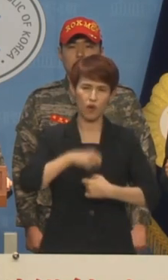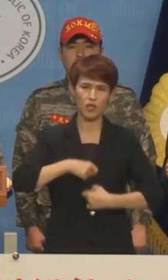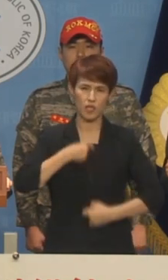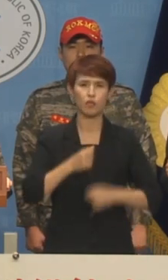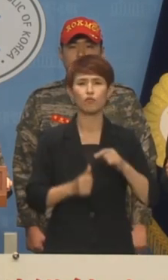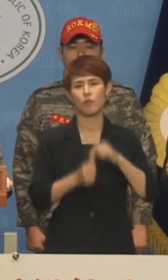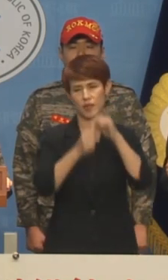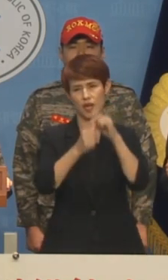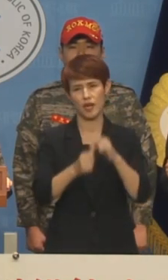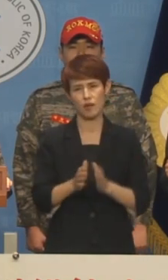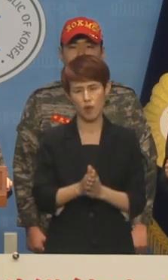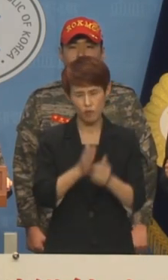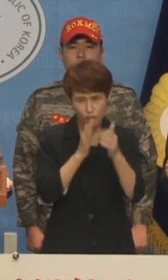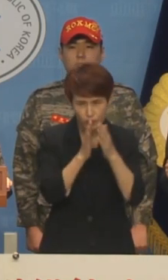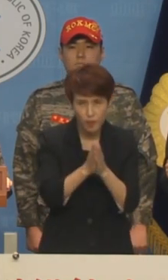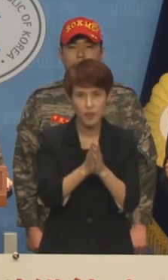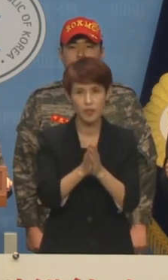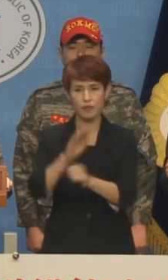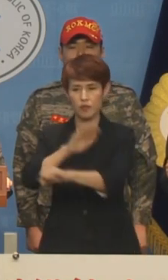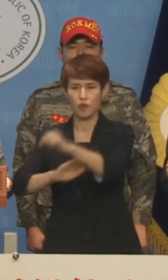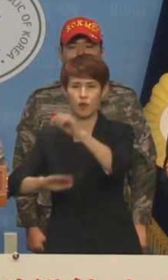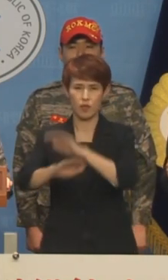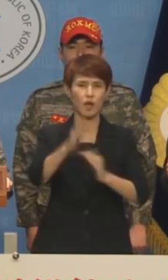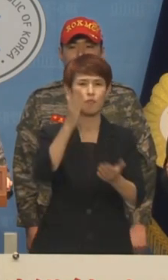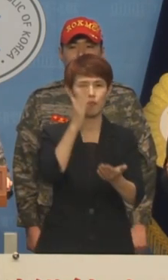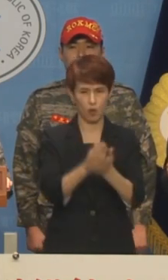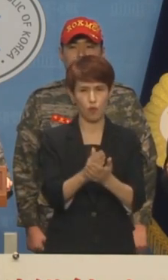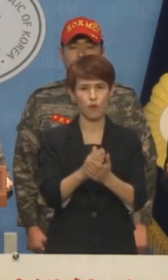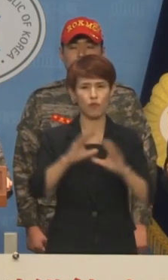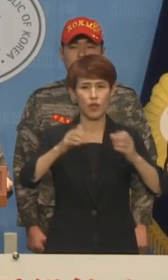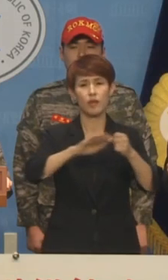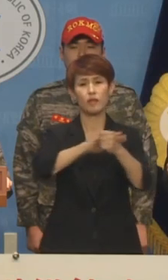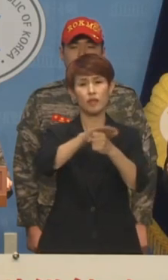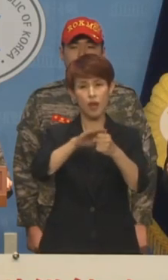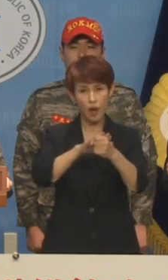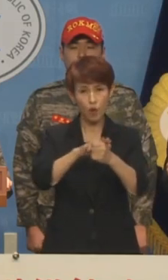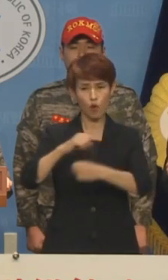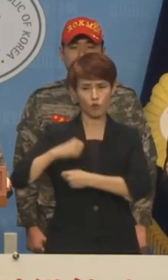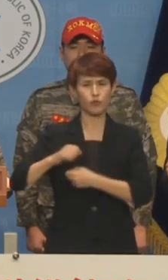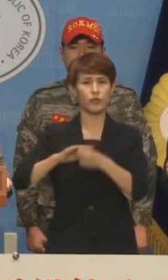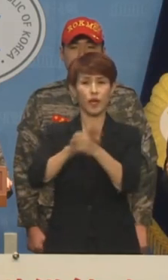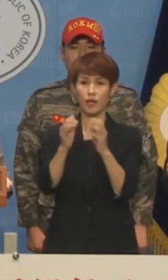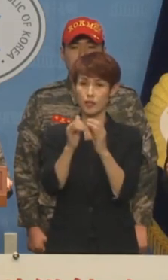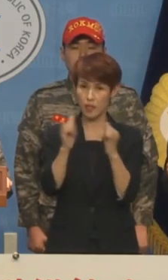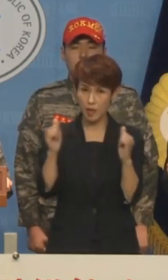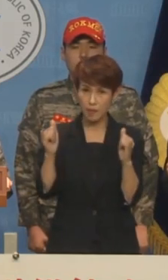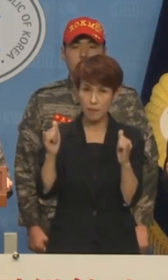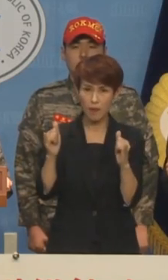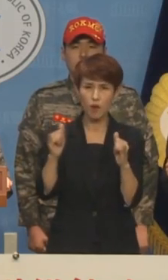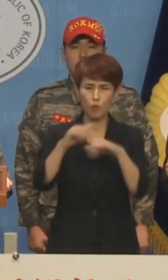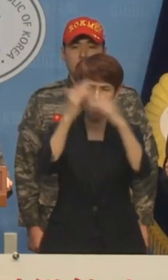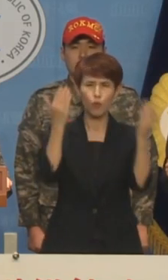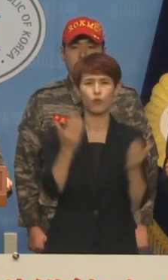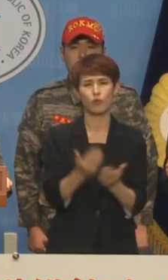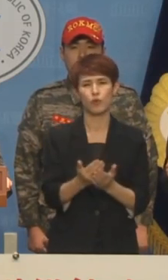부탁드립니다. 여야를 떠나 보수 진보를 떠나 나라를 사랑하고 우리 군을 사랑하는 사람이라면 모두